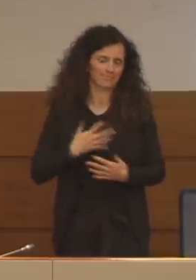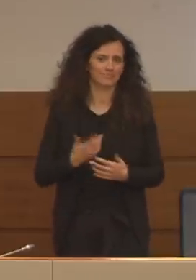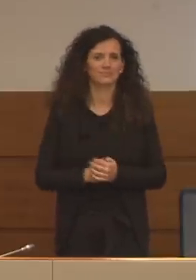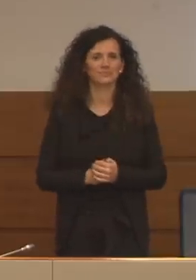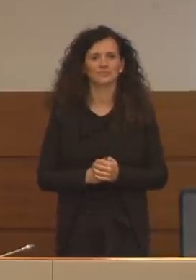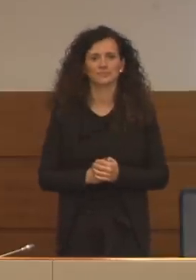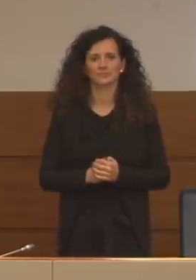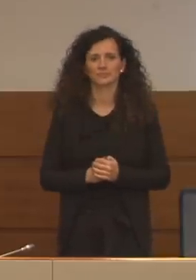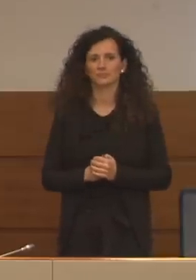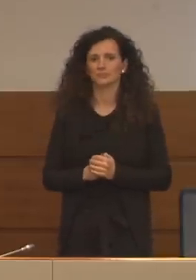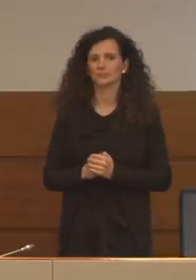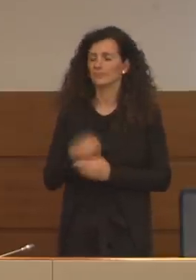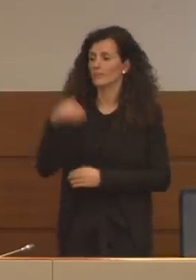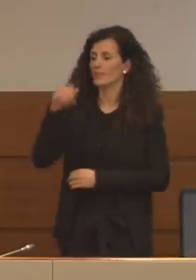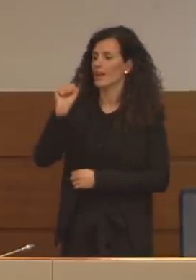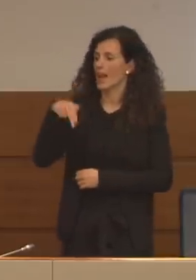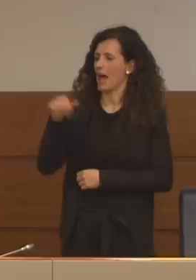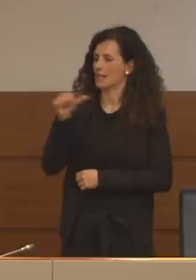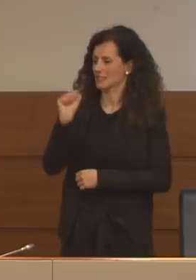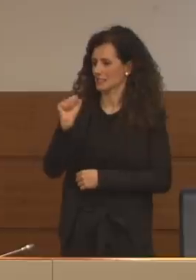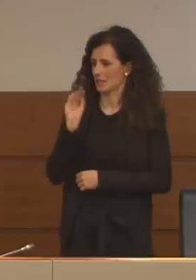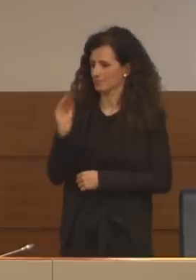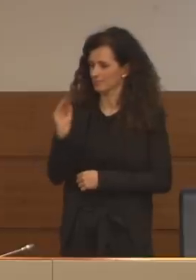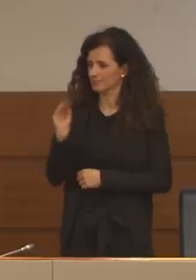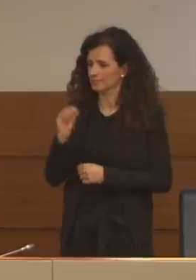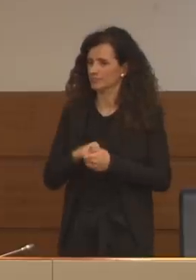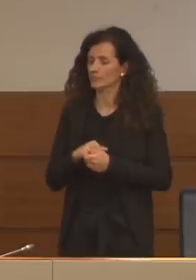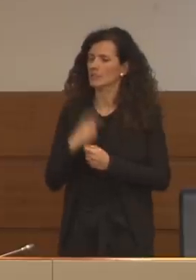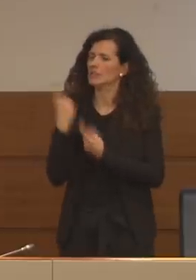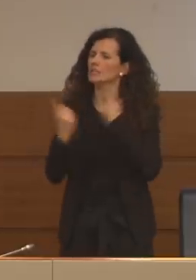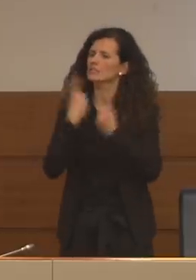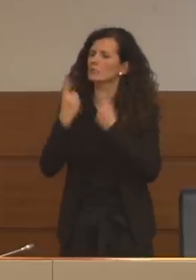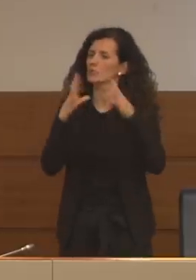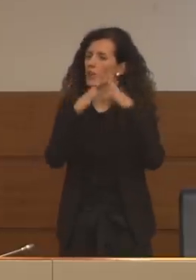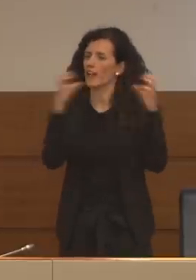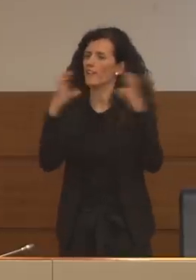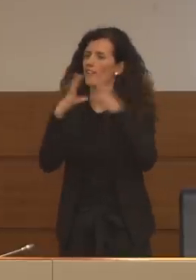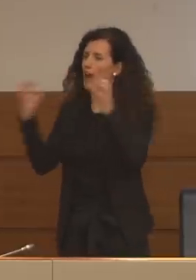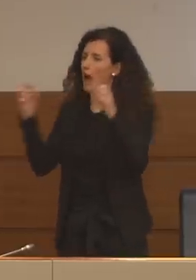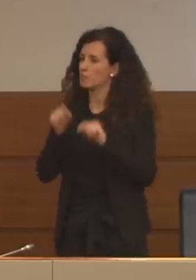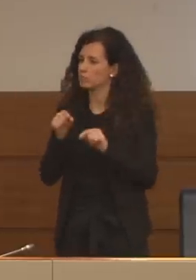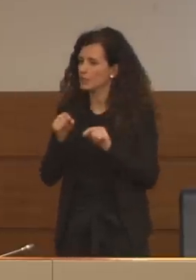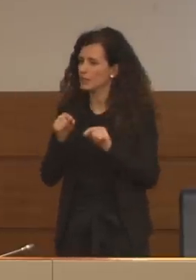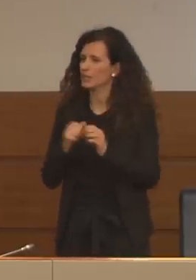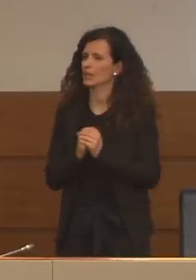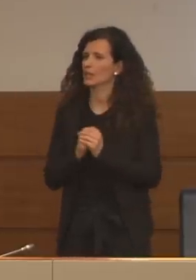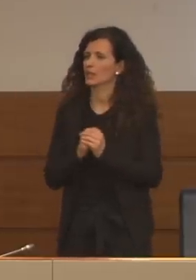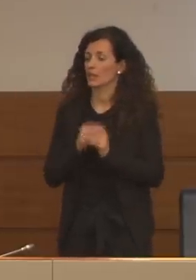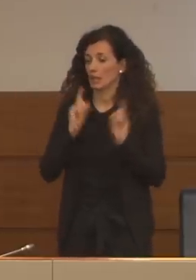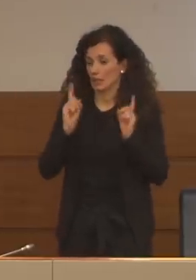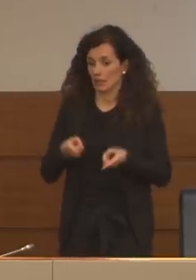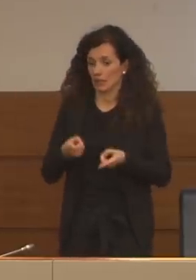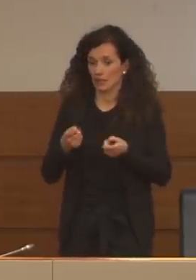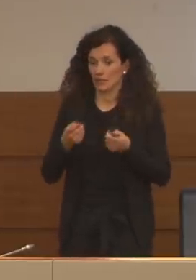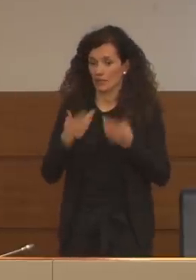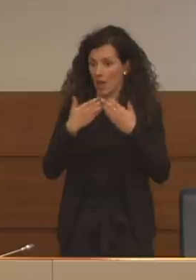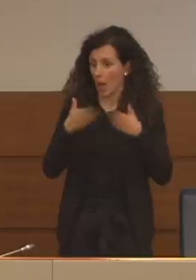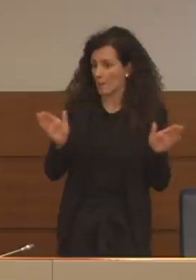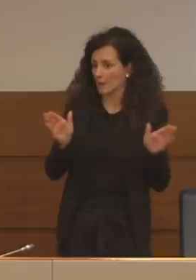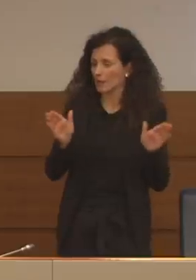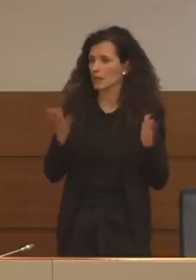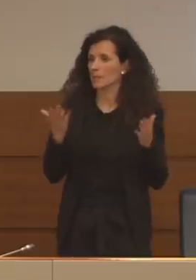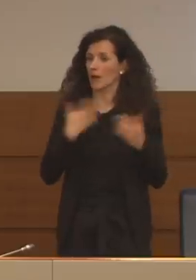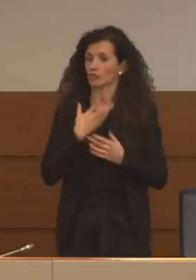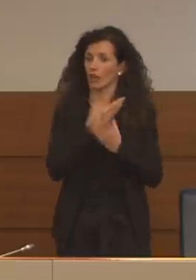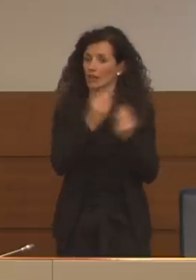luca la viola dell'ansa la questione delle fabbriche dovrebbero riaprire ma in molti stabilimenti